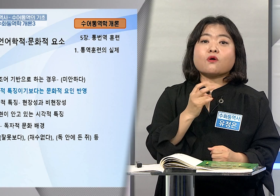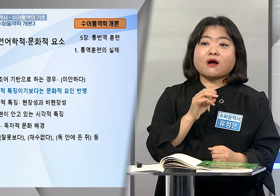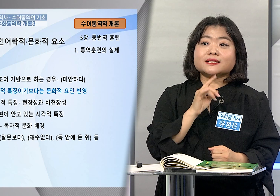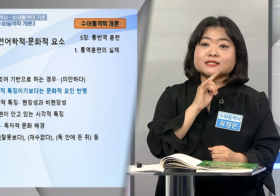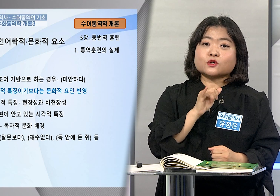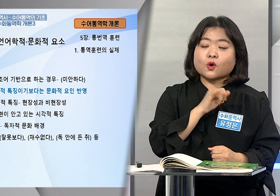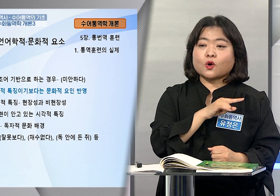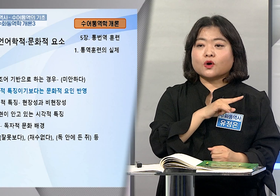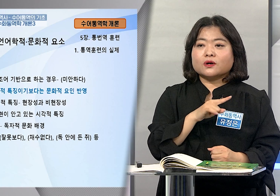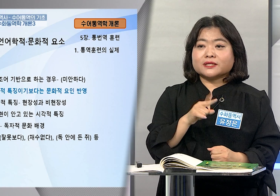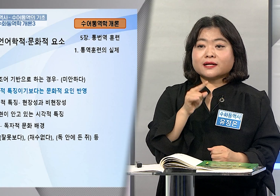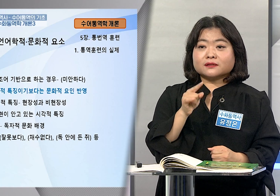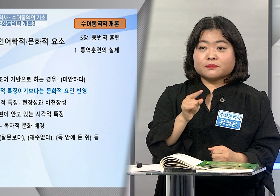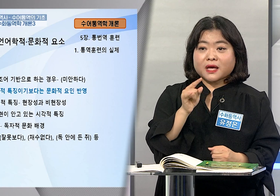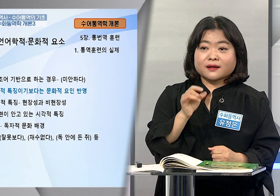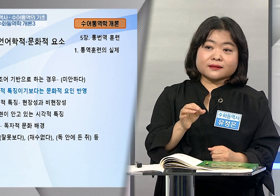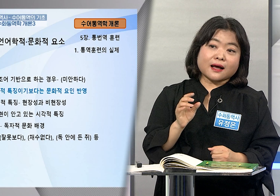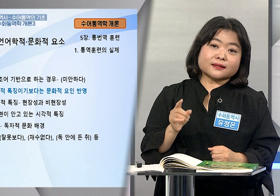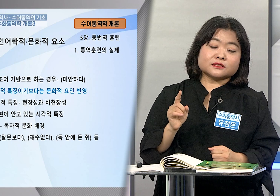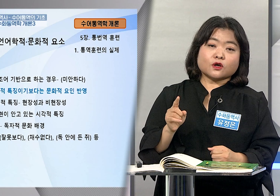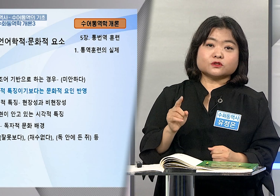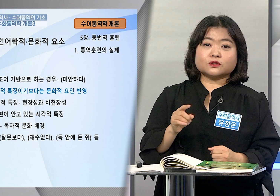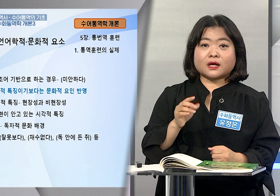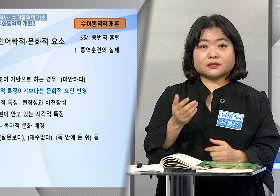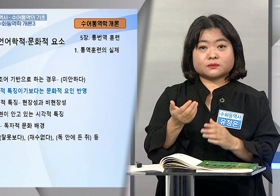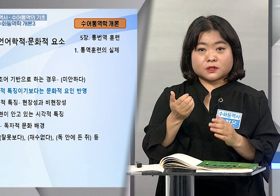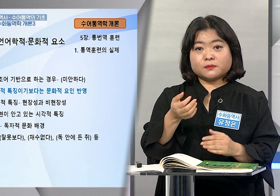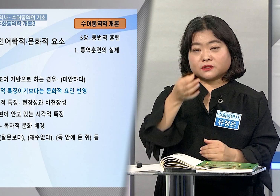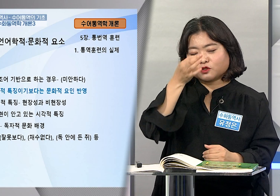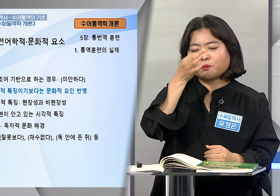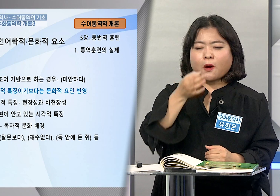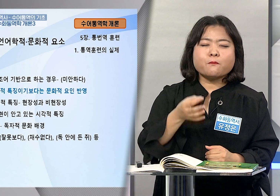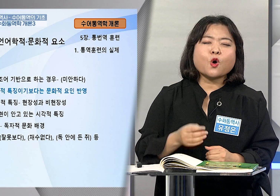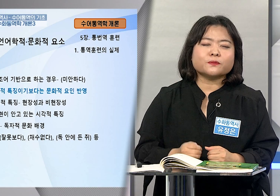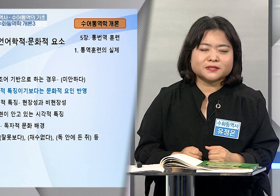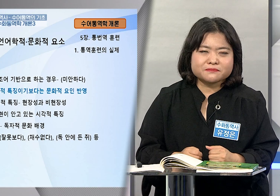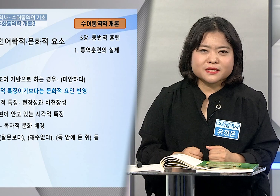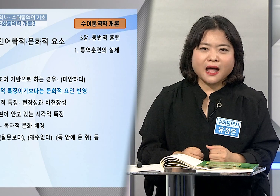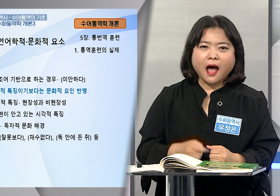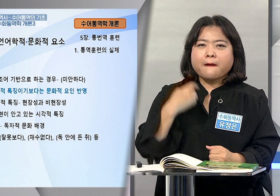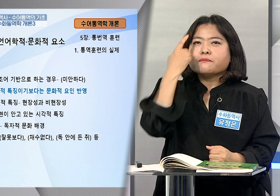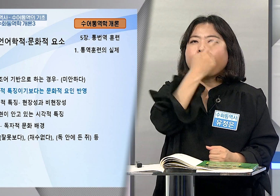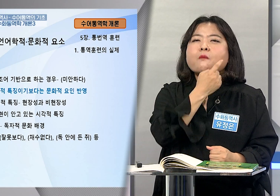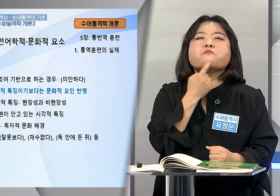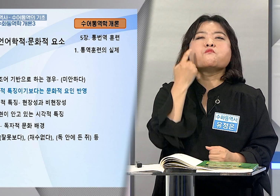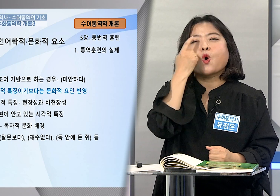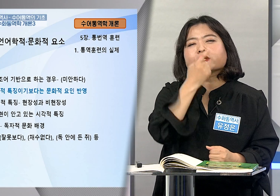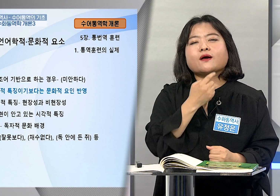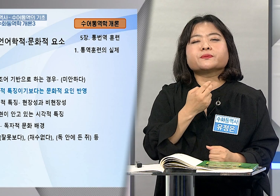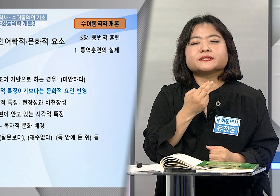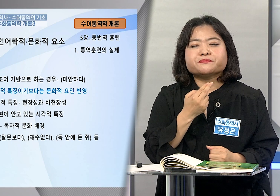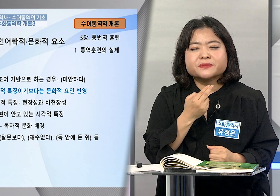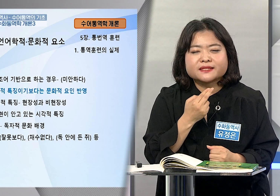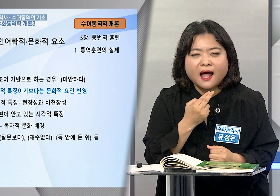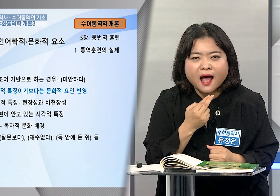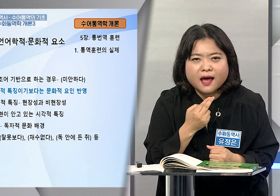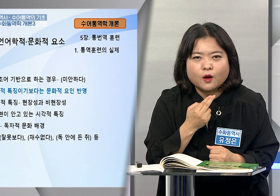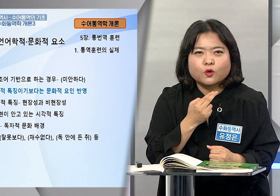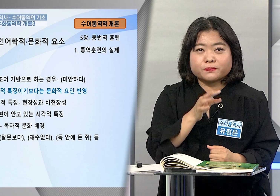관용어가 있죠. 예를 들어 미안하다 같은 경우는 설명드렸죠. 면목 없습니다. 면목이 없습니다. 라고